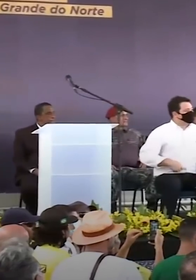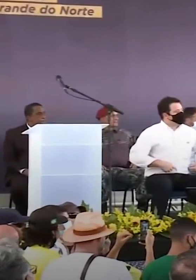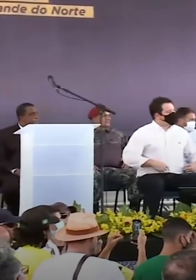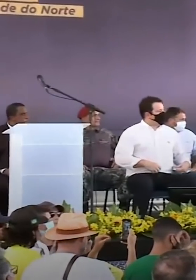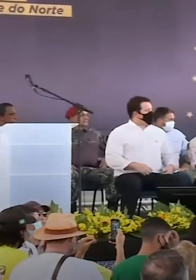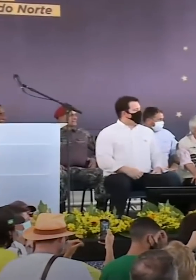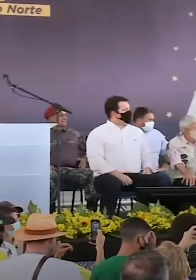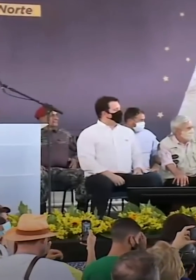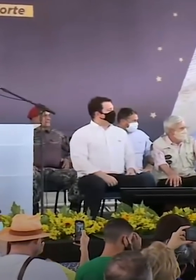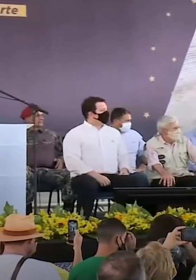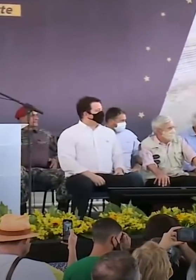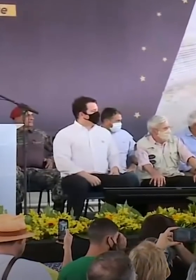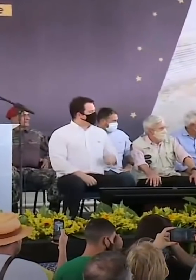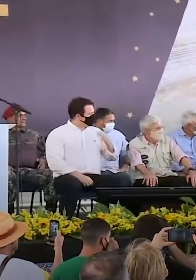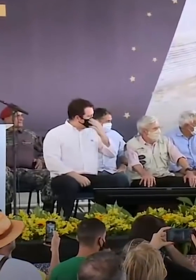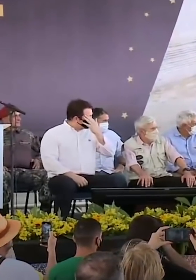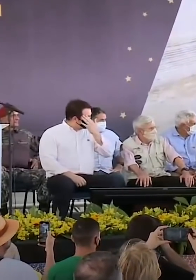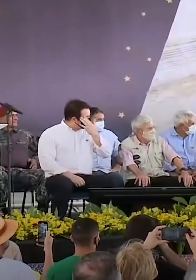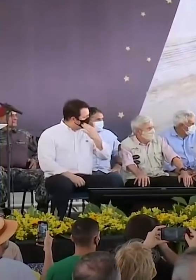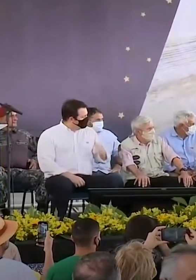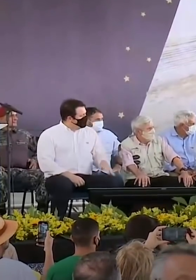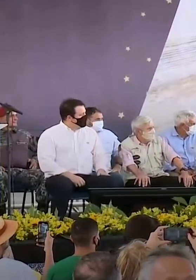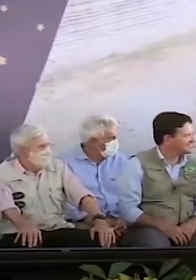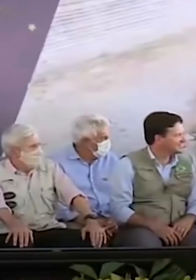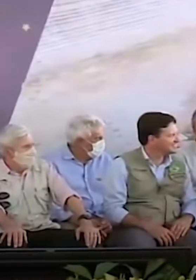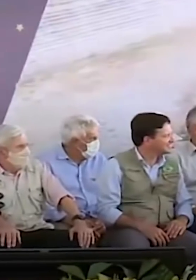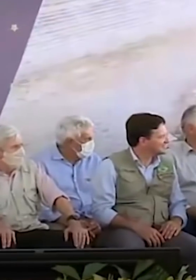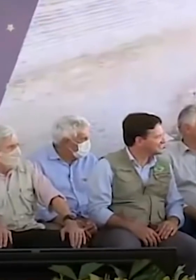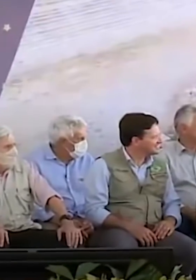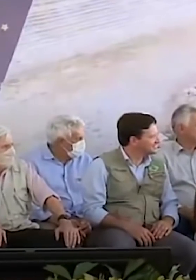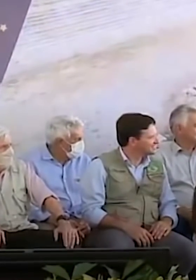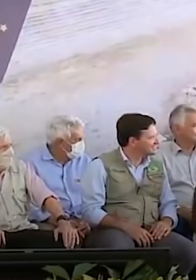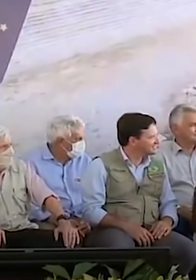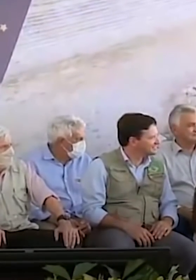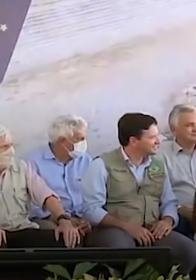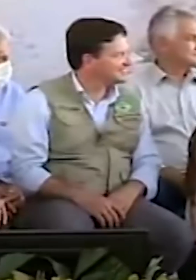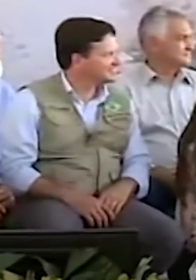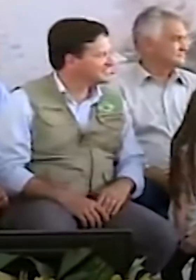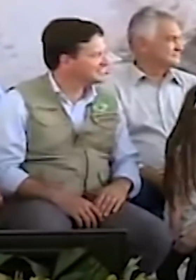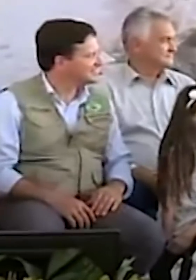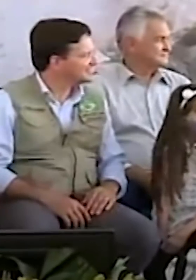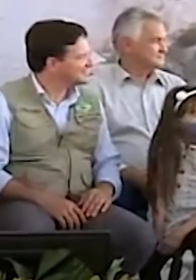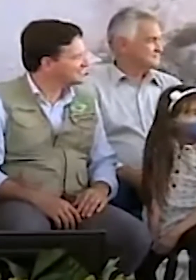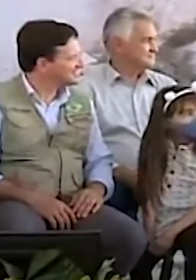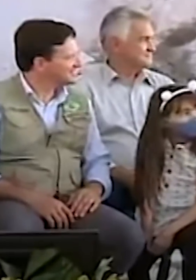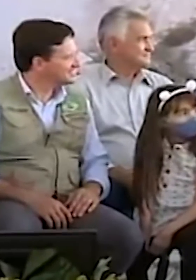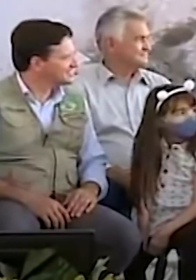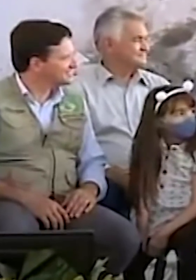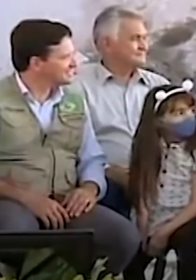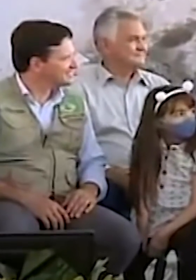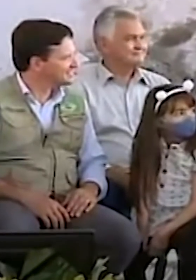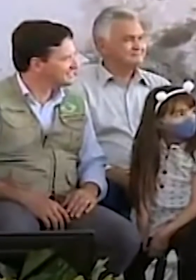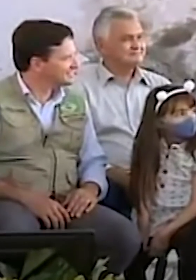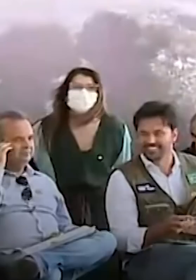dia a todos vocês que estão aqui. Bom dia, presidente. Bom dia, presidente.